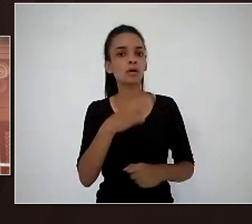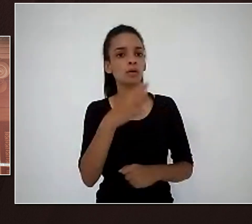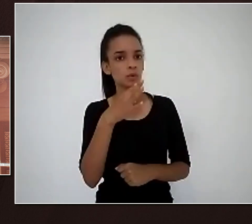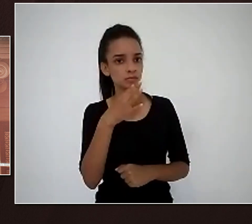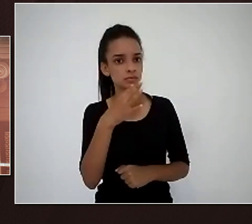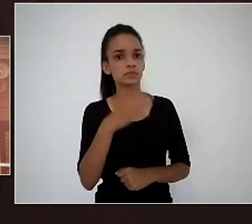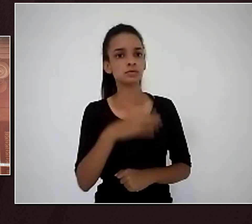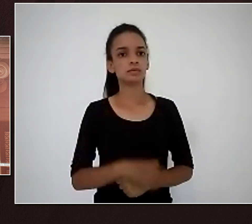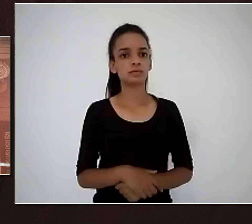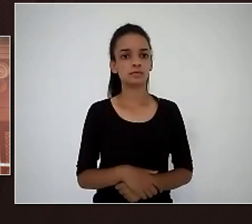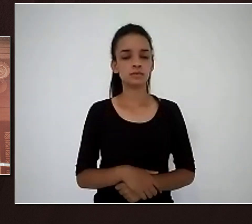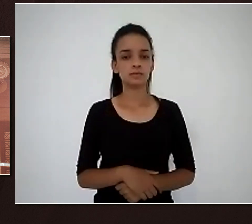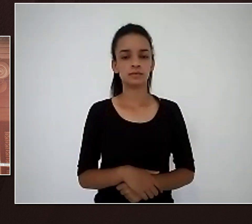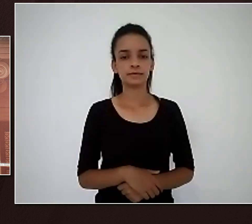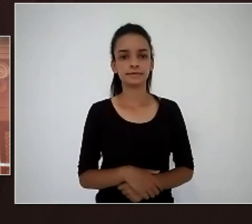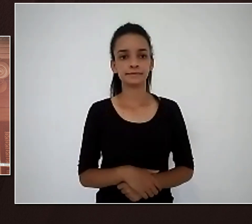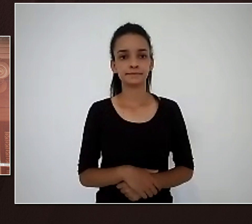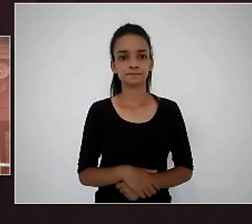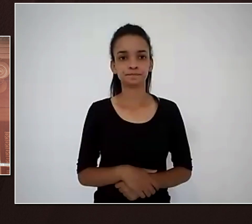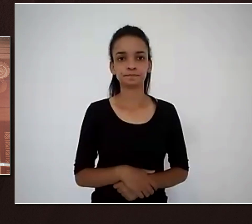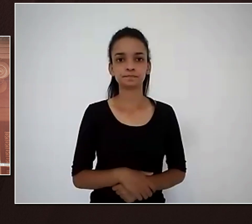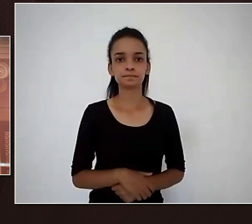E por quê?